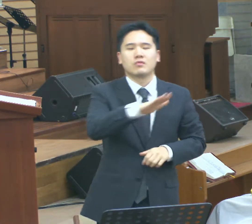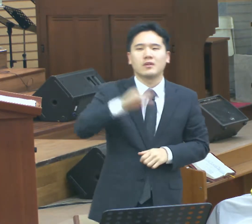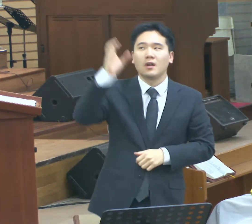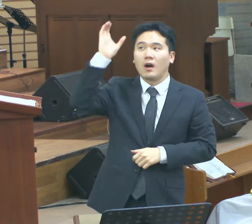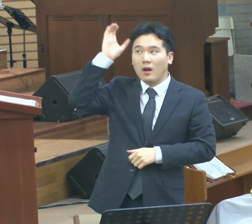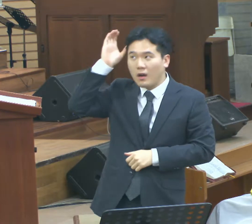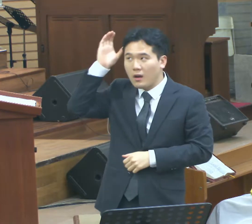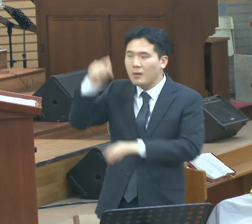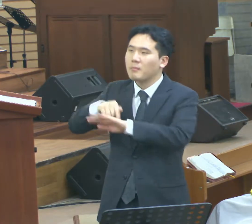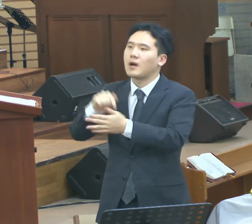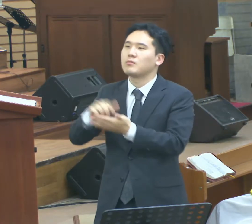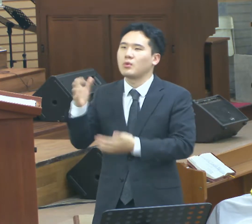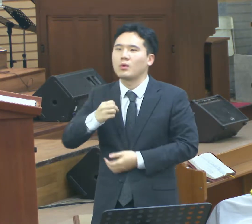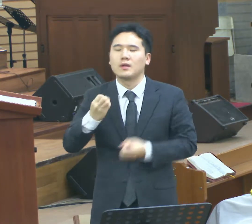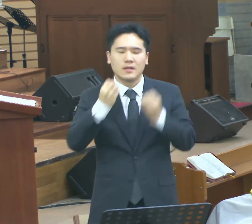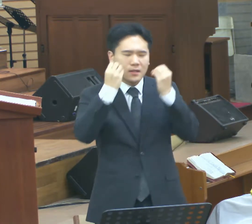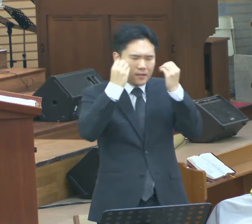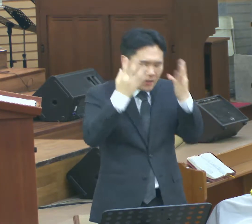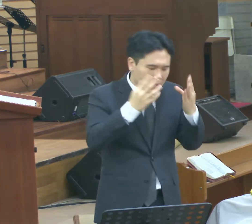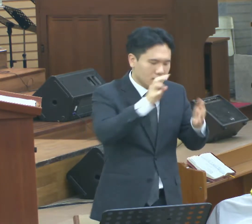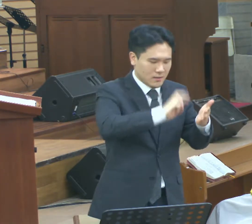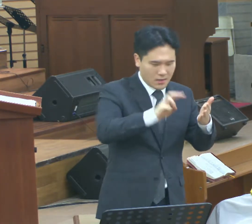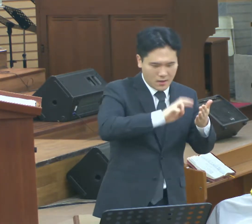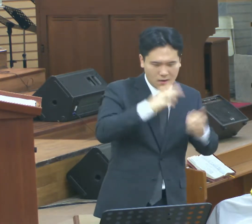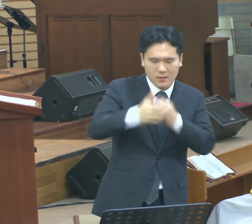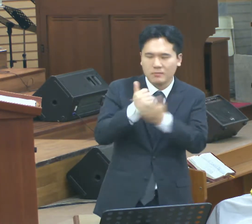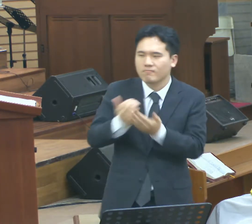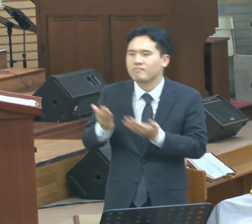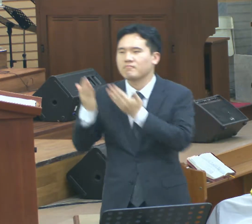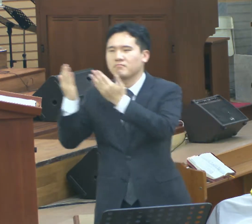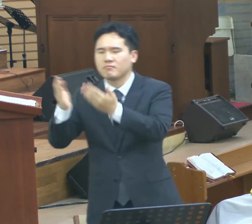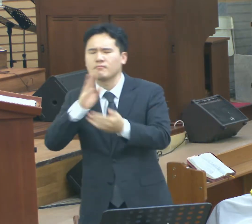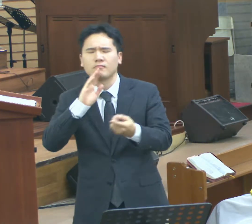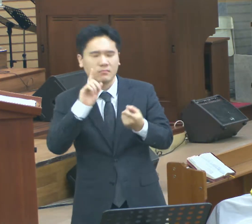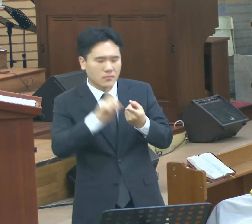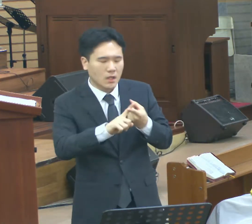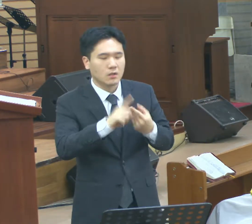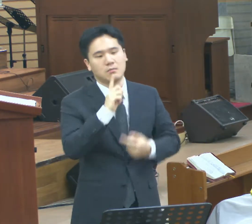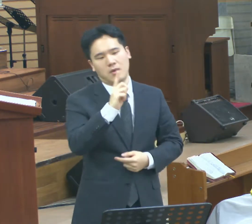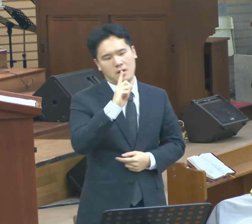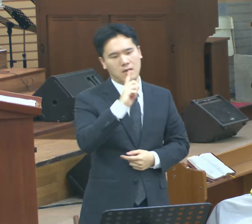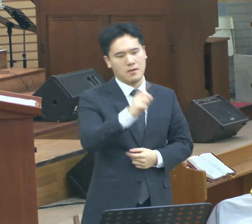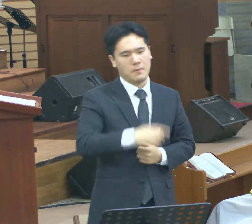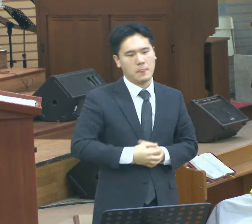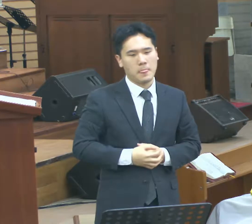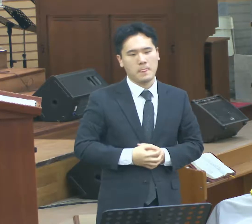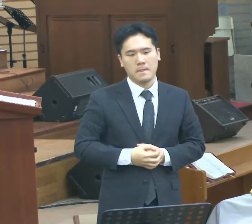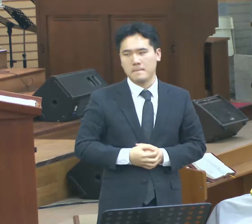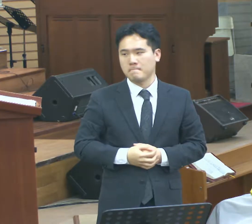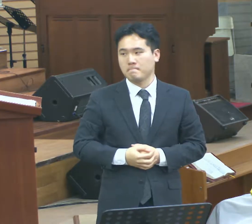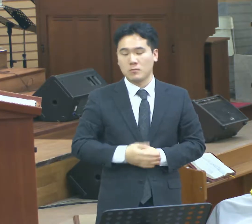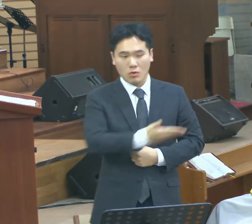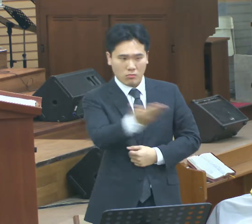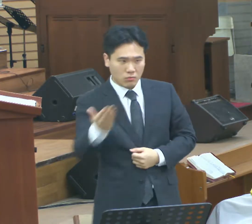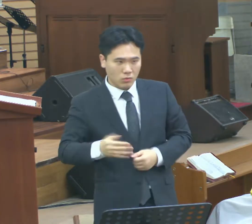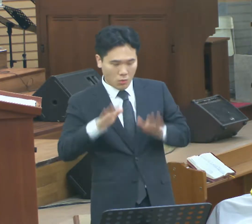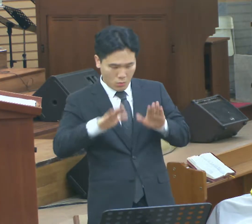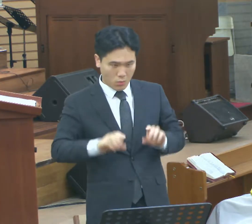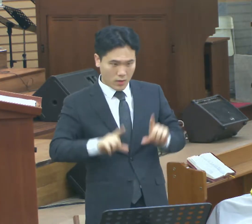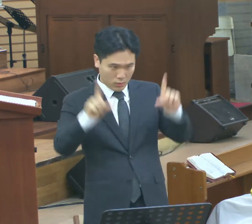여러분, 새해가 다가옵니다. 새해에 우리 교회에 새로운 일이 일어날 것을 기대하시기를